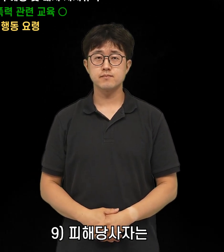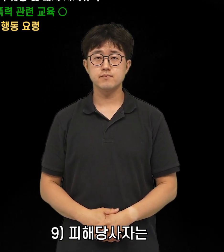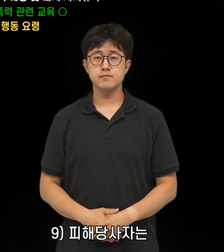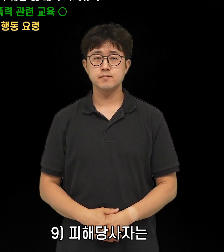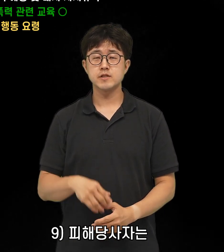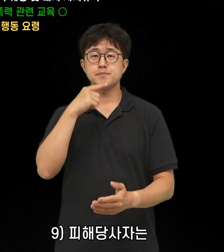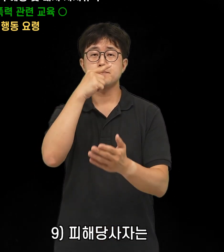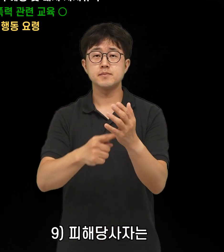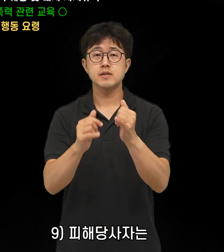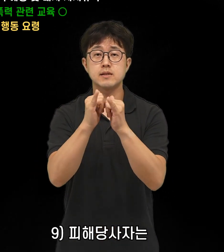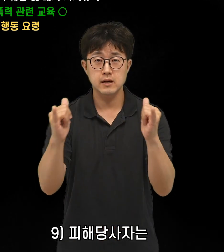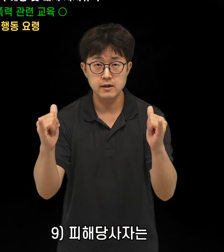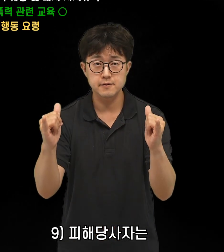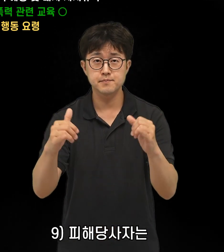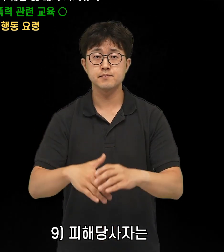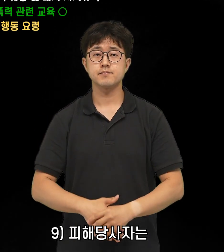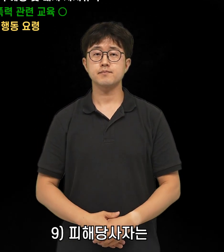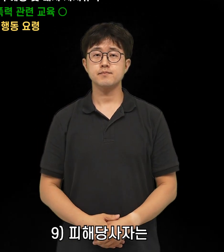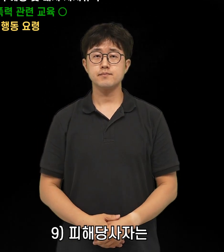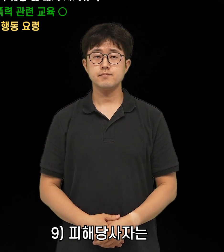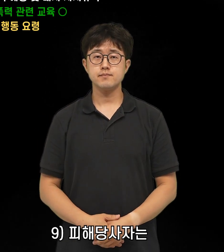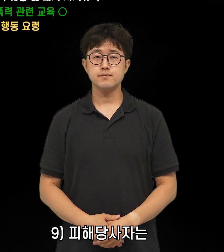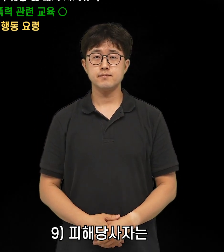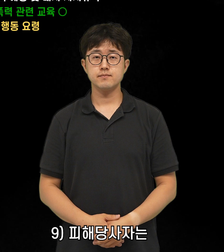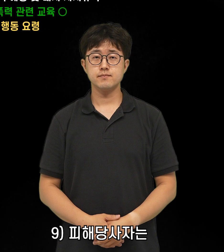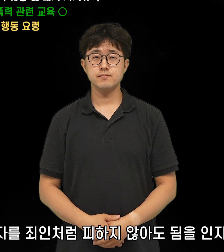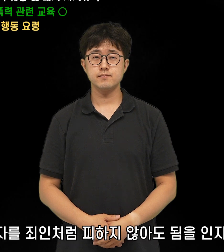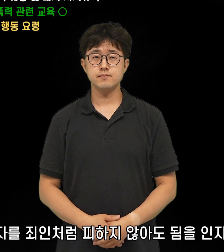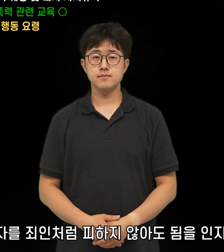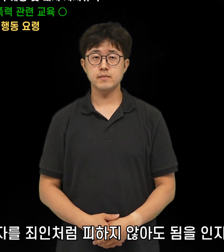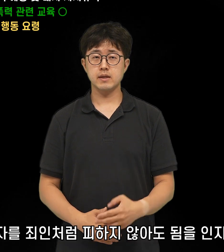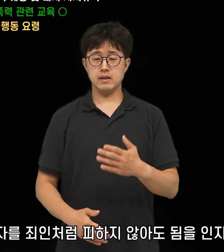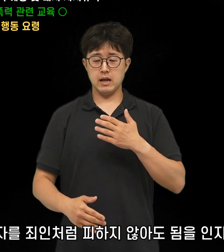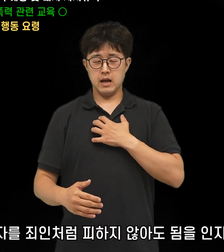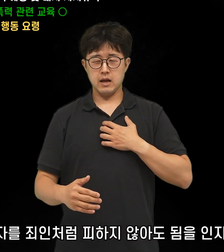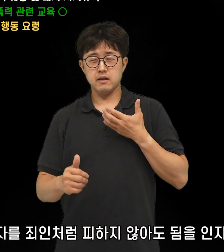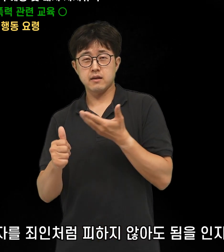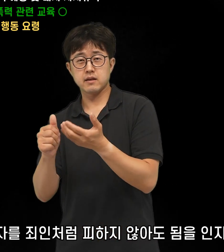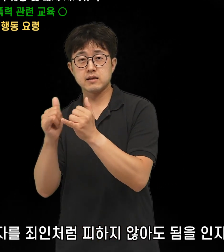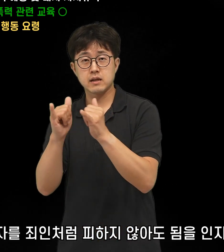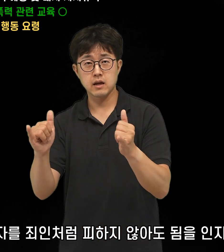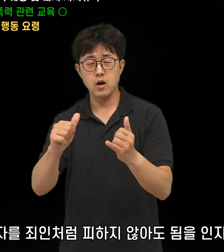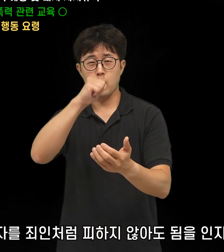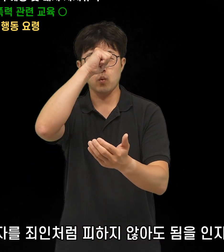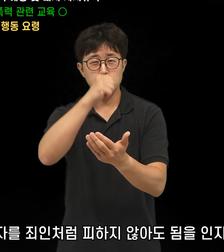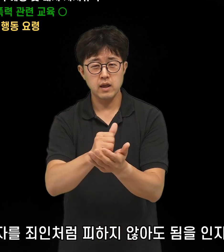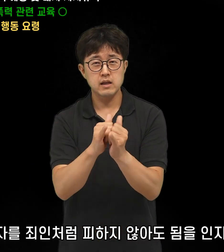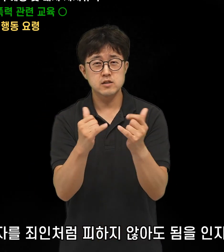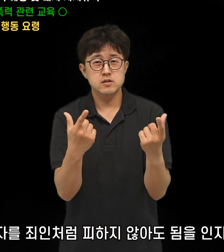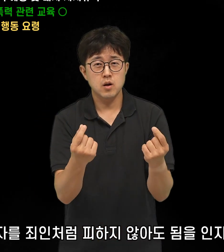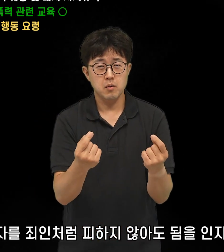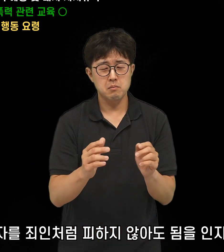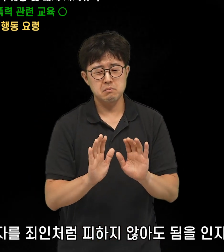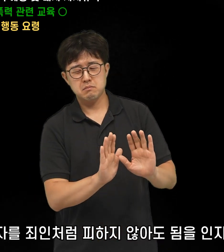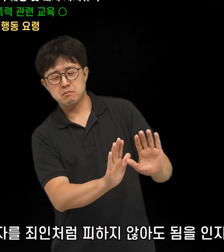9. 피해 당사자는 가해 당사자를 죄인처럼 피하지 않아도 됨을 인지한다.